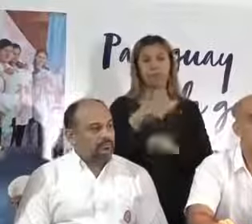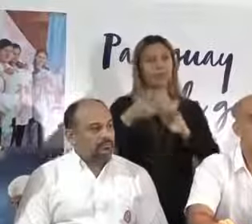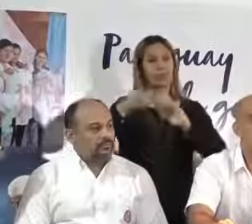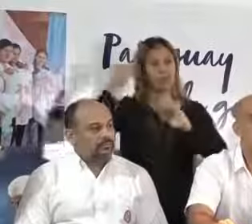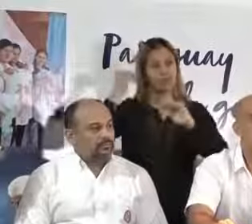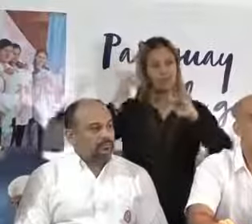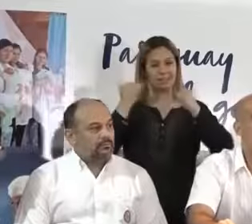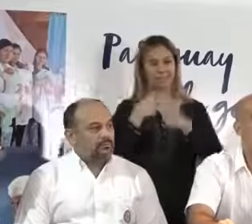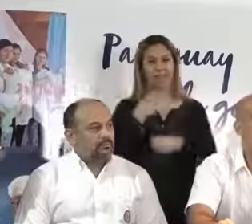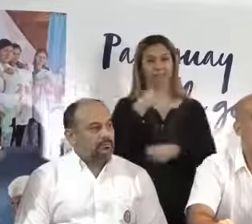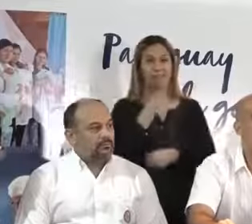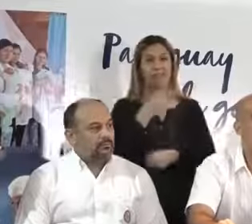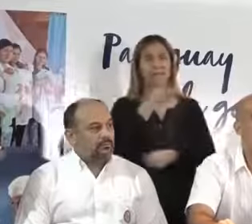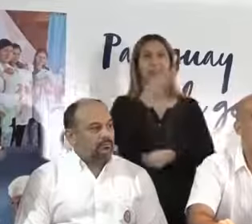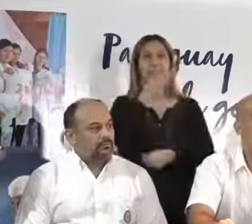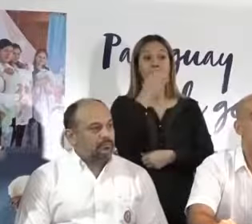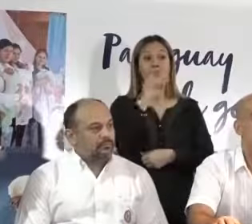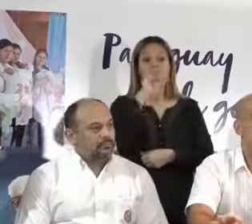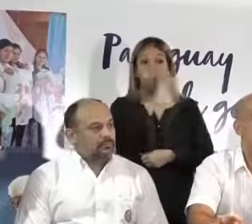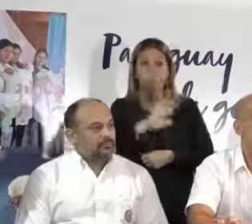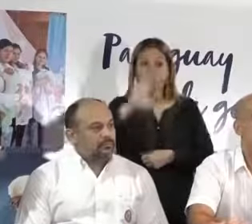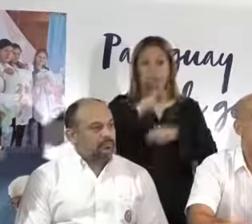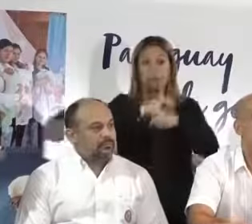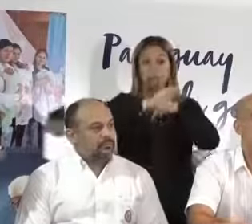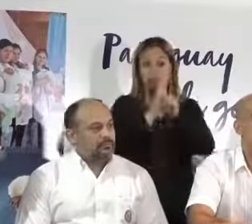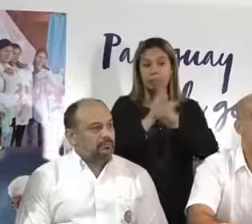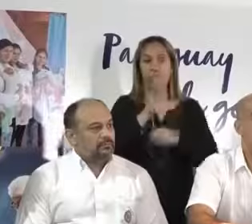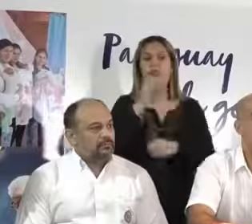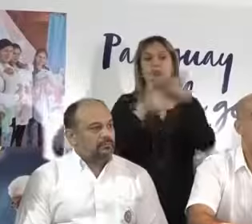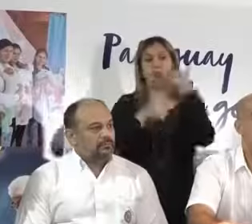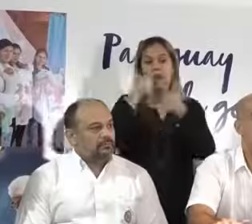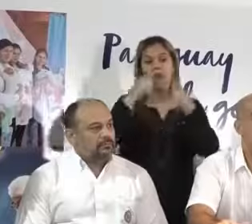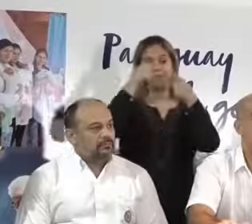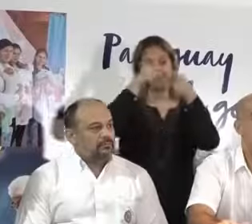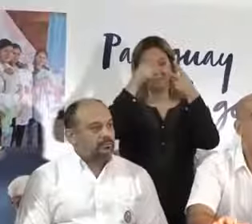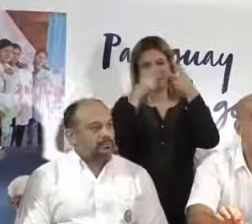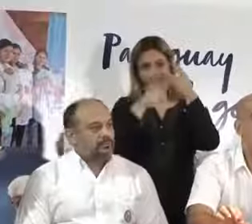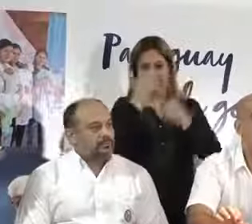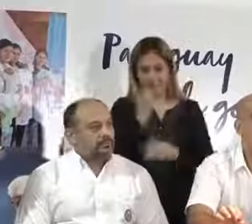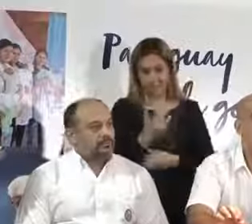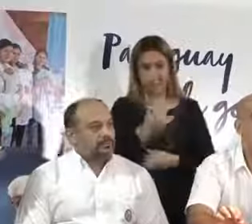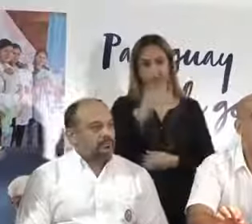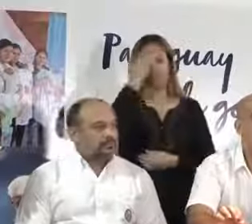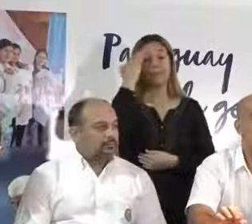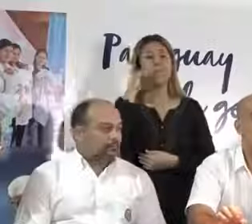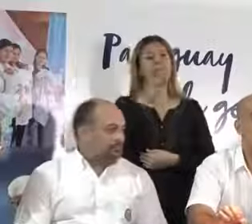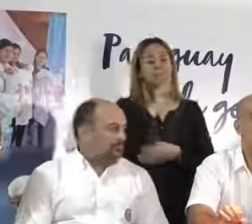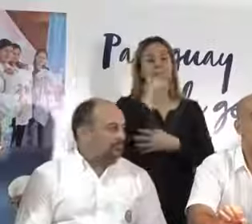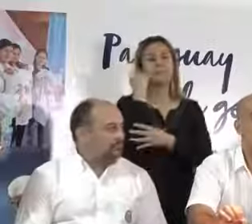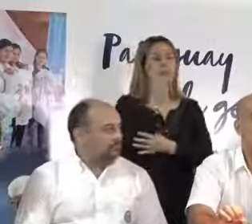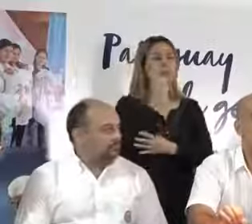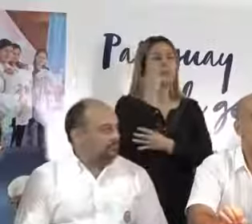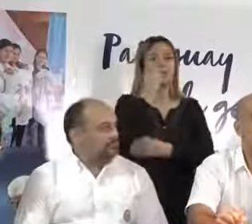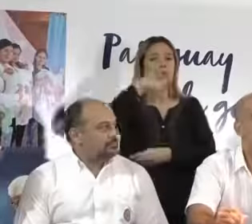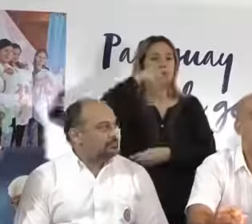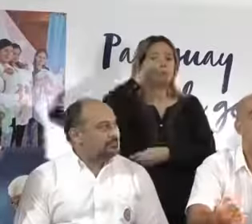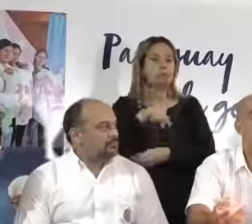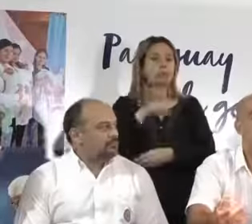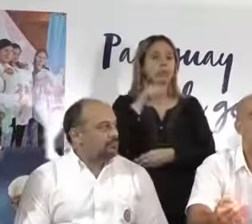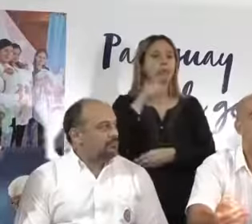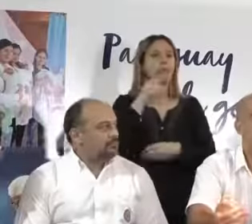delineación de un caso sospechoso tiene dos elementos principales, ¿verdad? Por un lado, y más importante que todo es definir